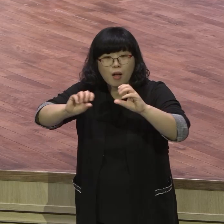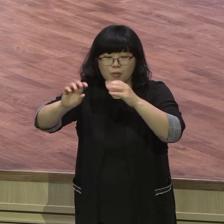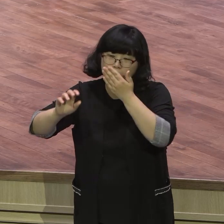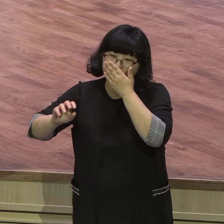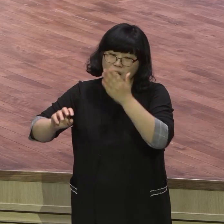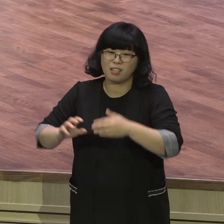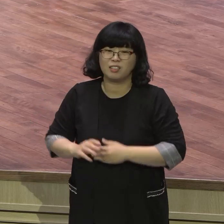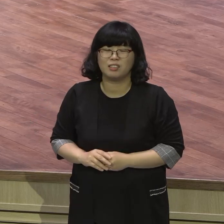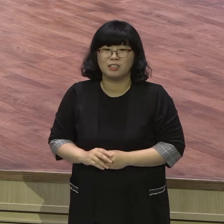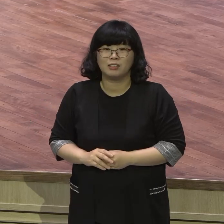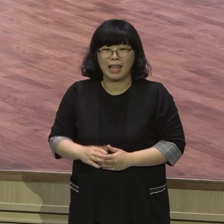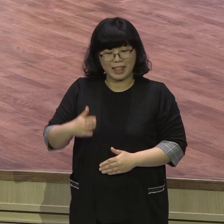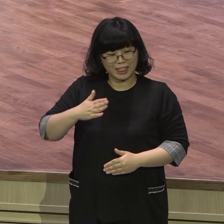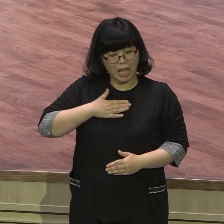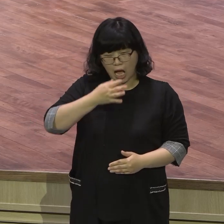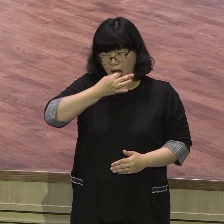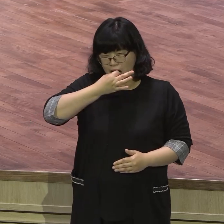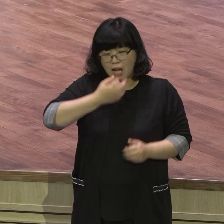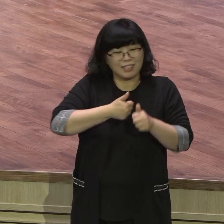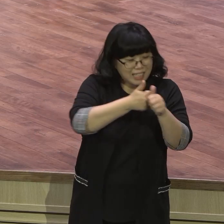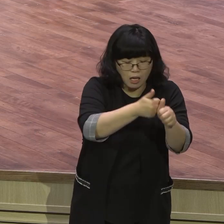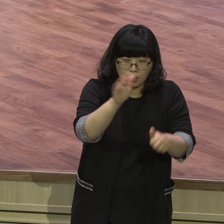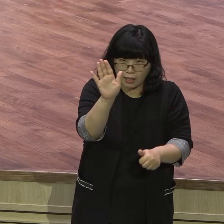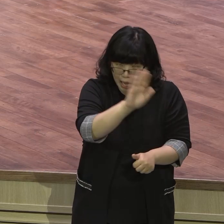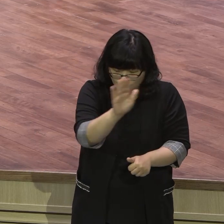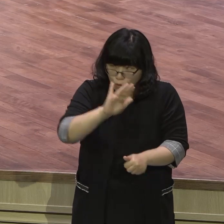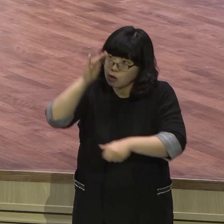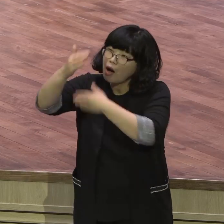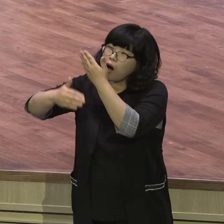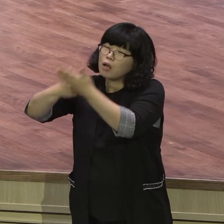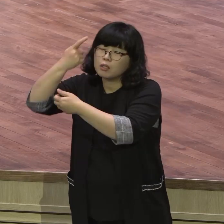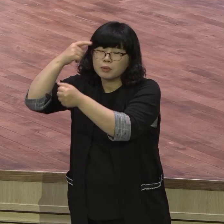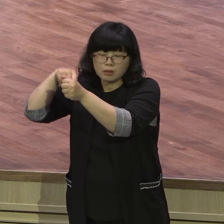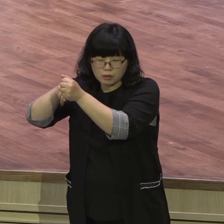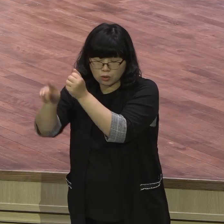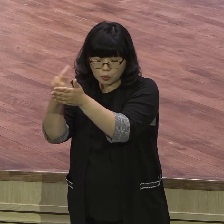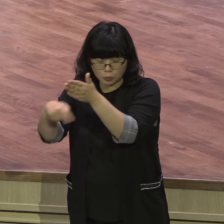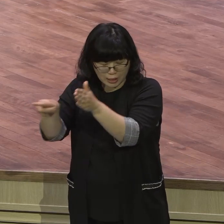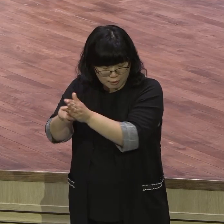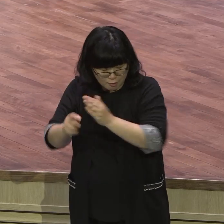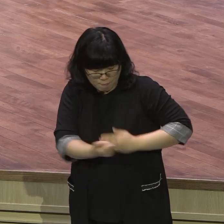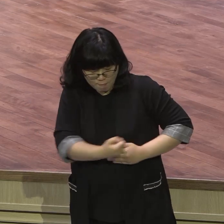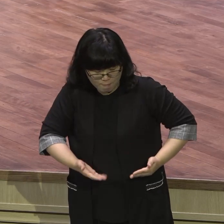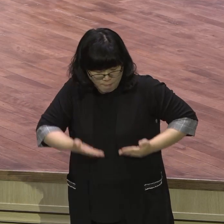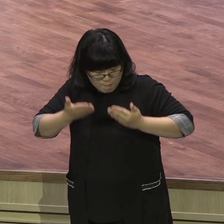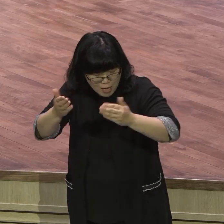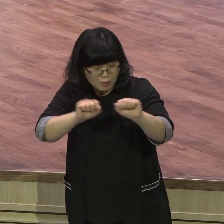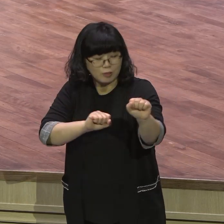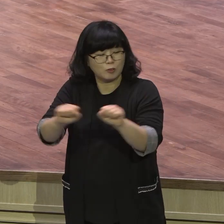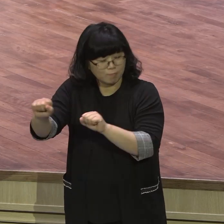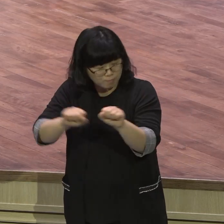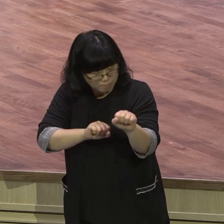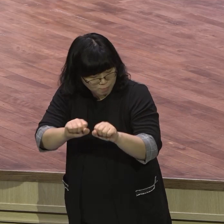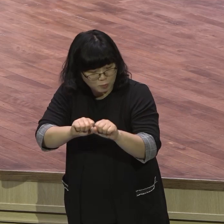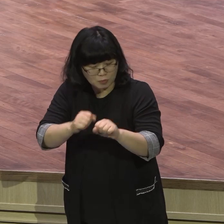정말로 하나님 말을 위해 그 영혼구원을 위해서 희생할 줄 알고 헌신할 줄 알고 섬길 줄 알고